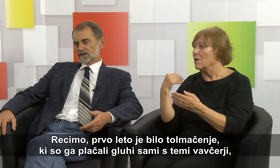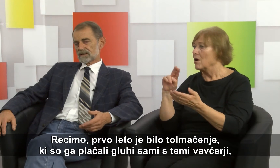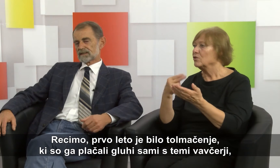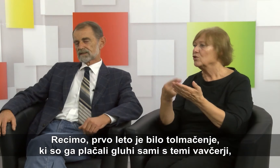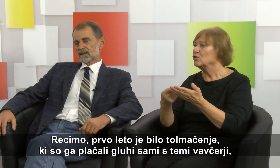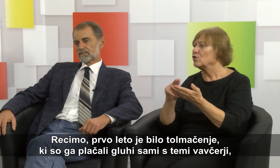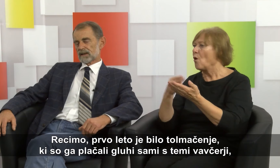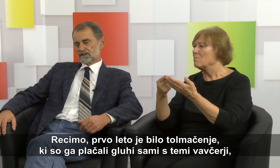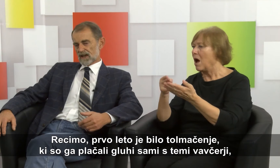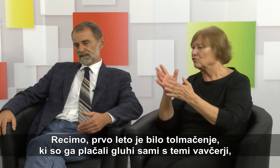tolmačenja, ki so ga plačali